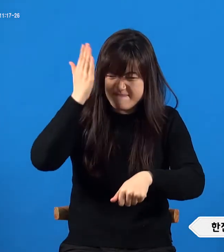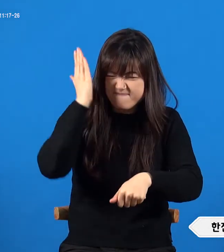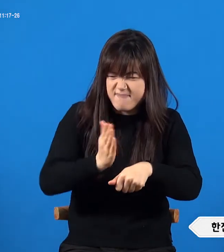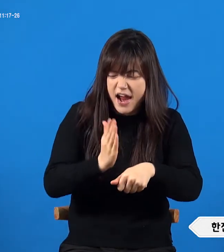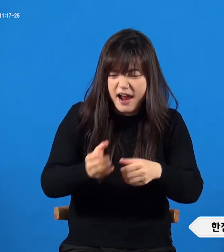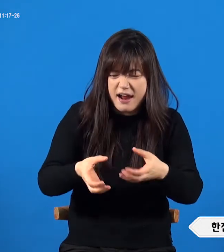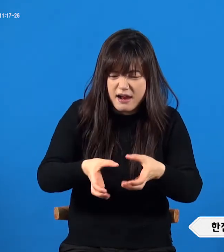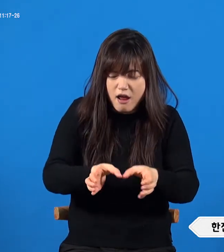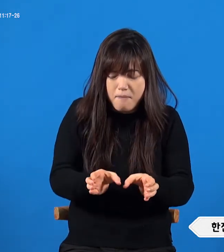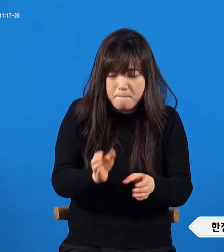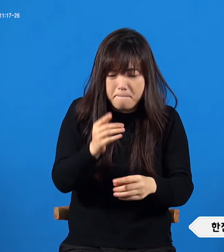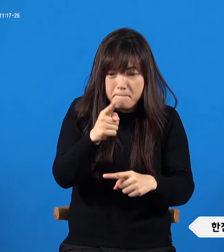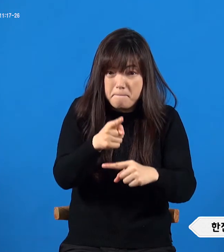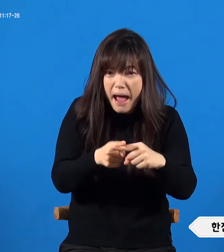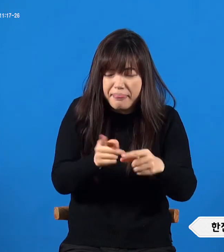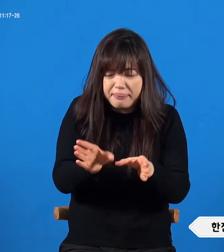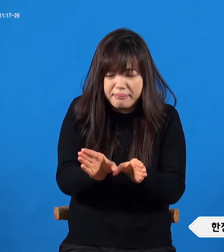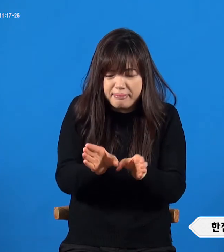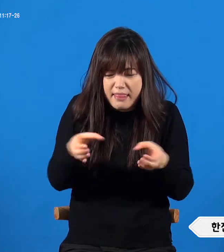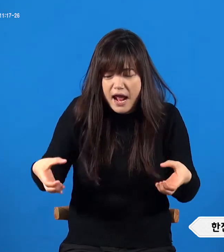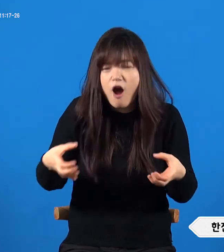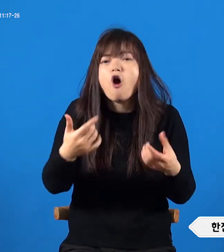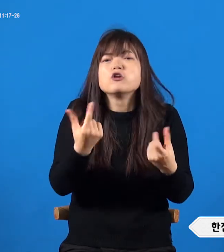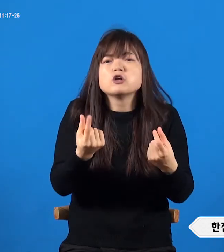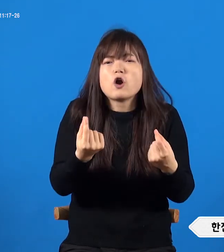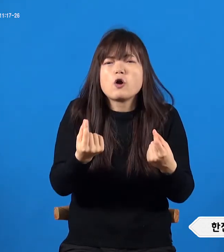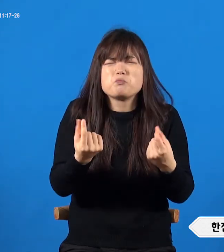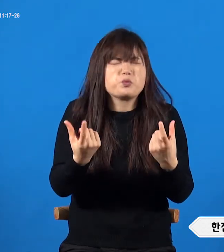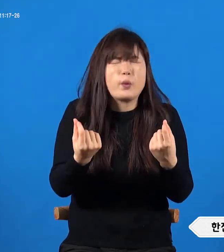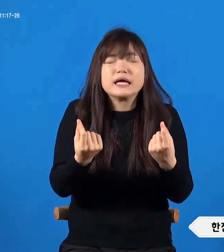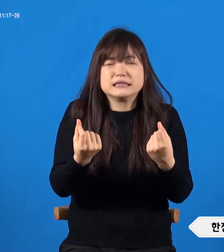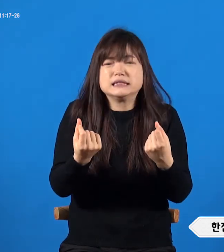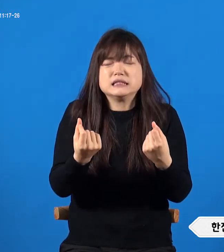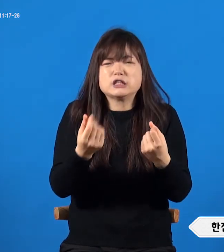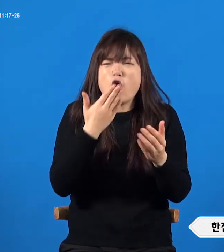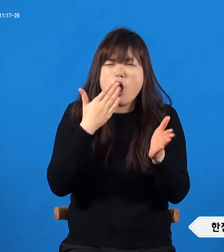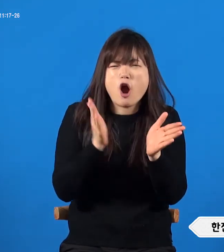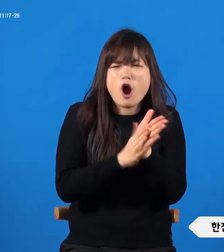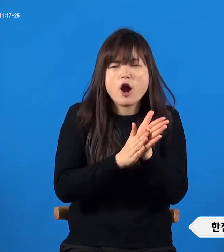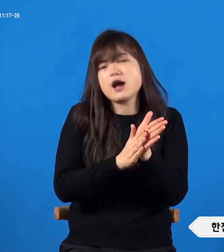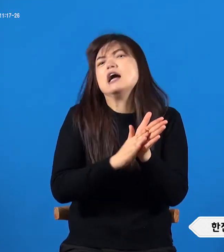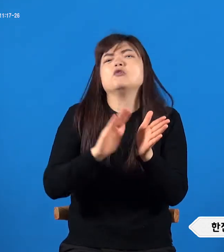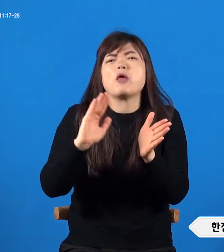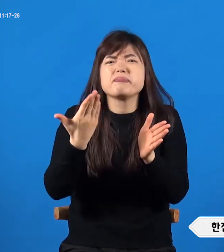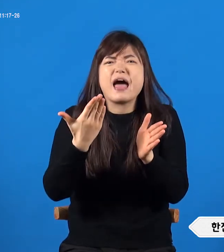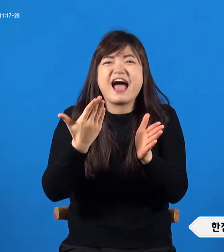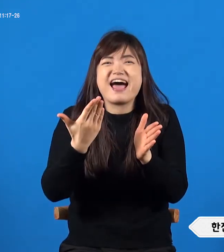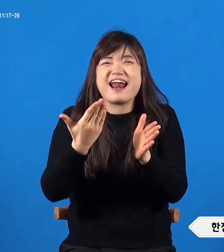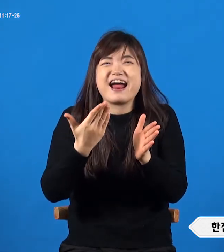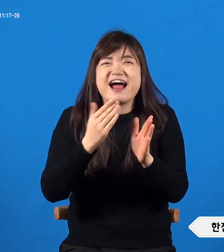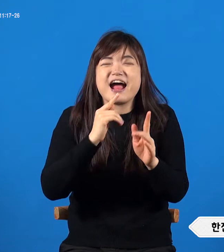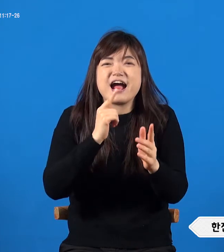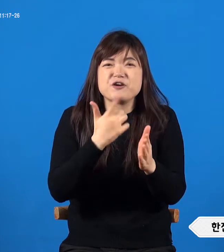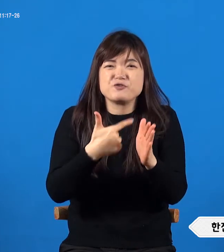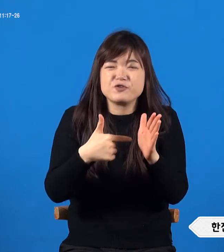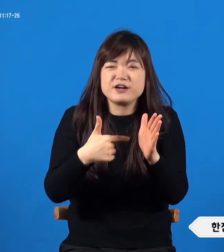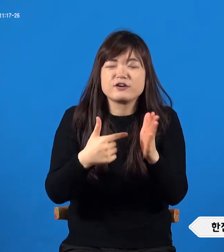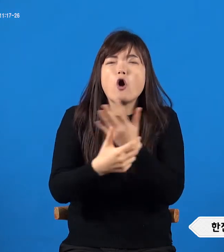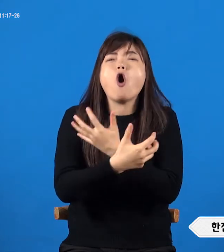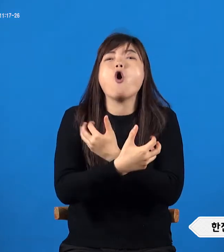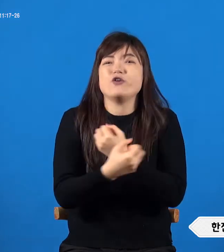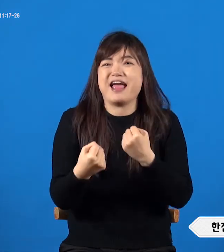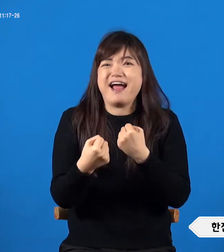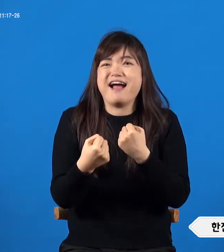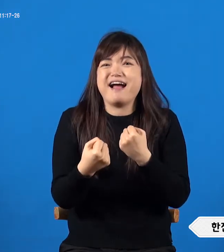그 사람도 토막나게 될 것이다. 그런 뜻입니다. 약간 무시무시하지요. 그렇게 언약